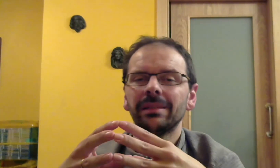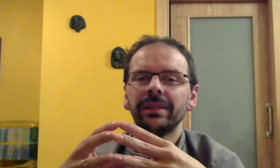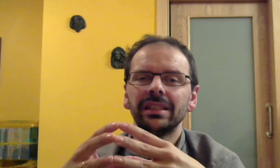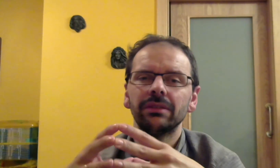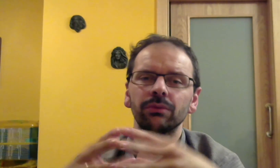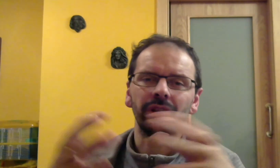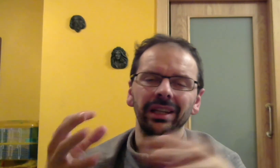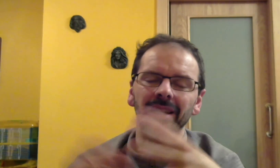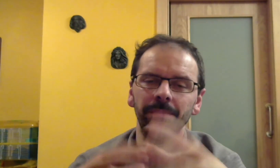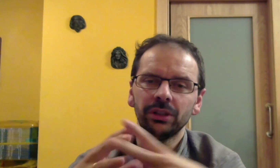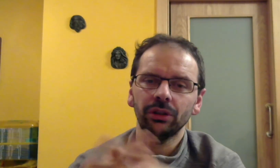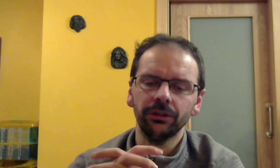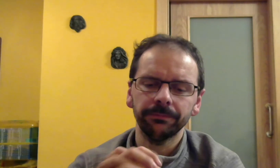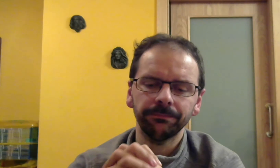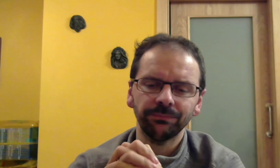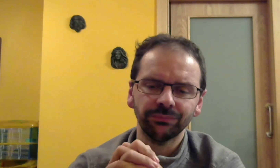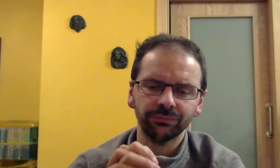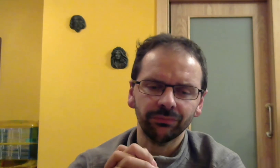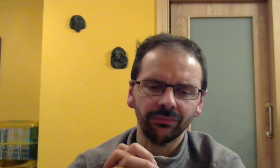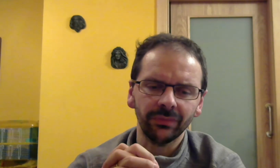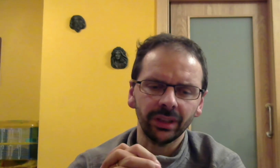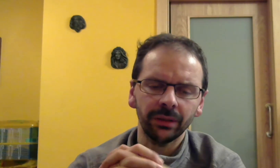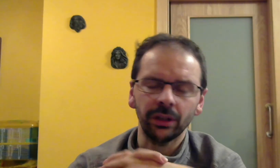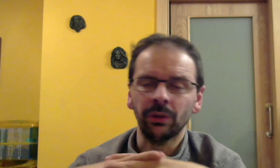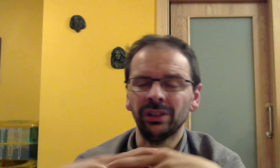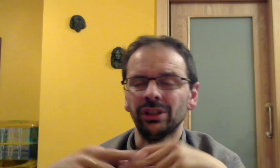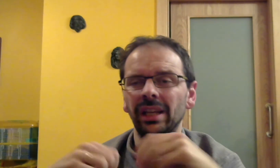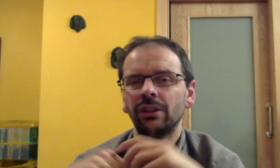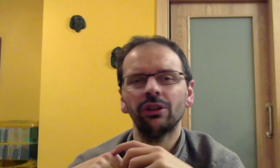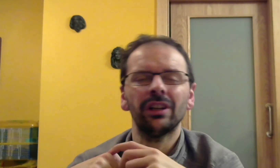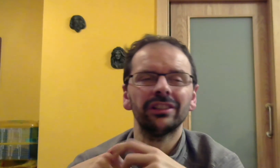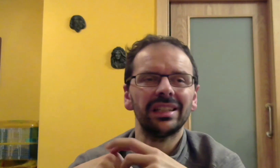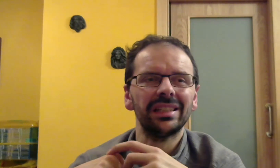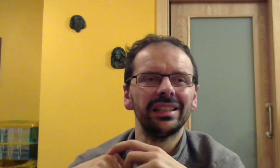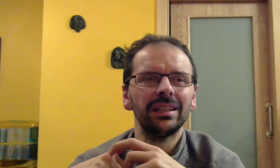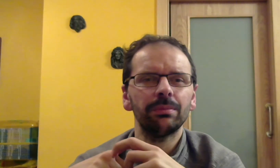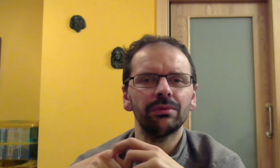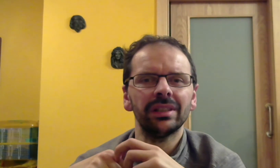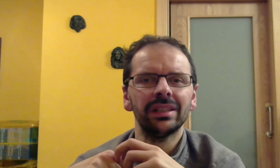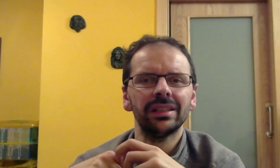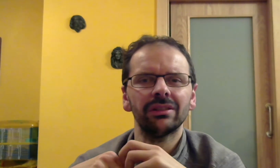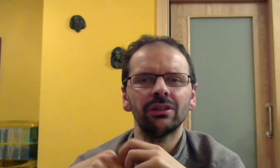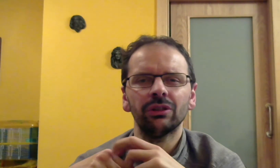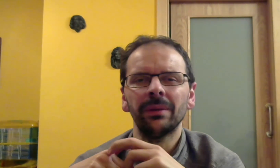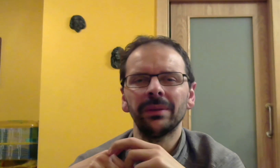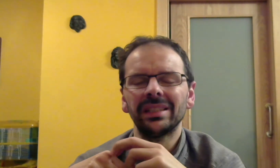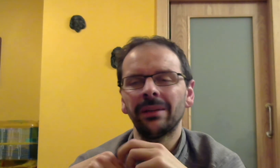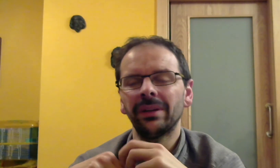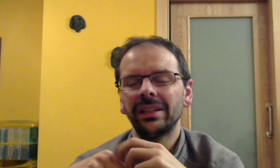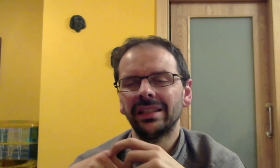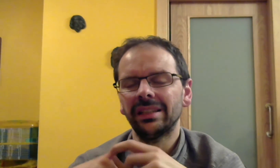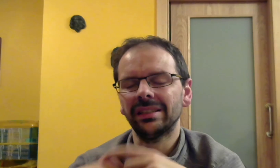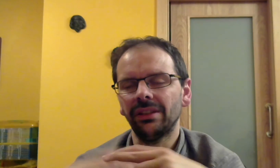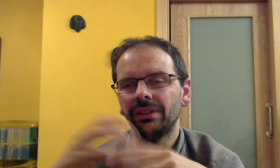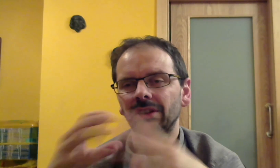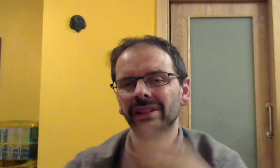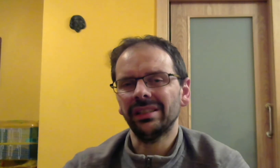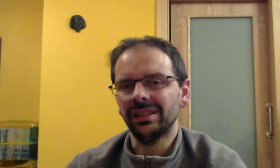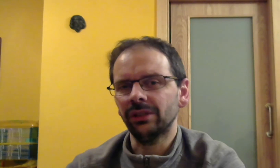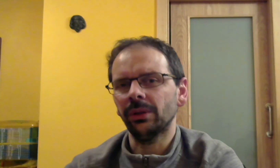semanas, uno de cada episodio. Que cuando salió la otra serie, pues no, todavía estaba estas secciones y tal, todavía